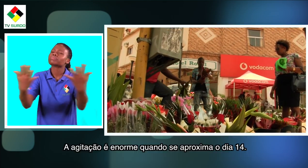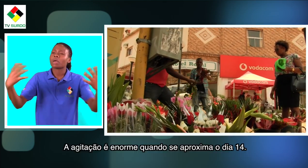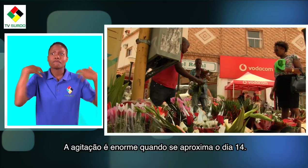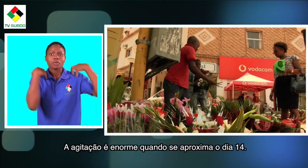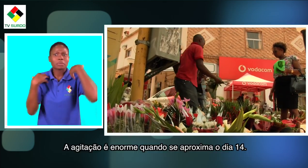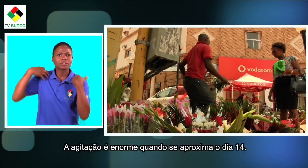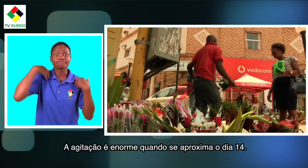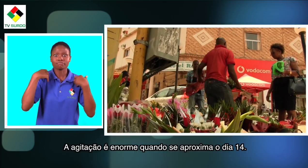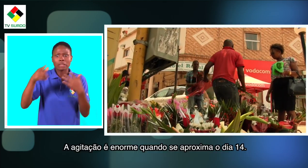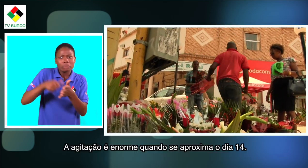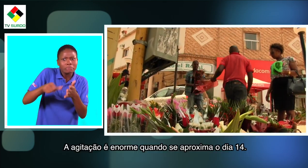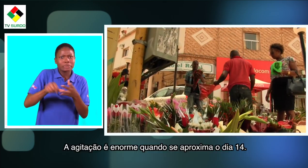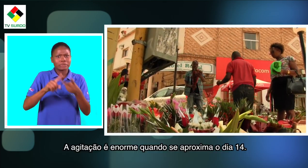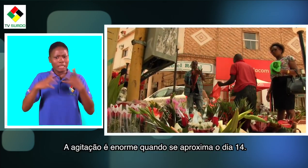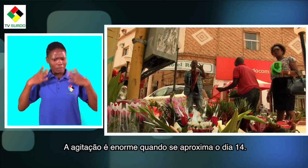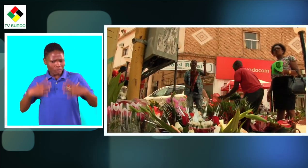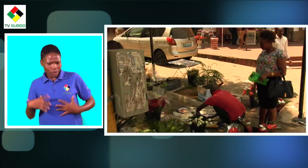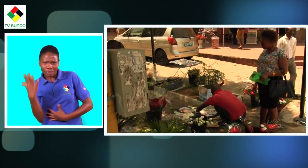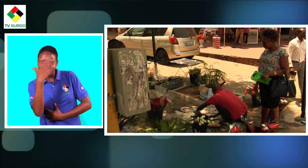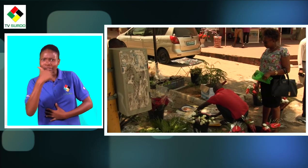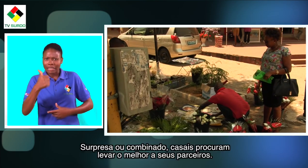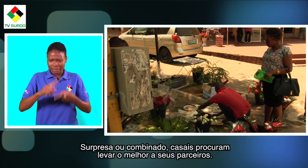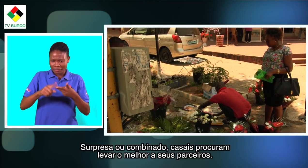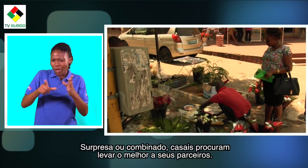Agitação é enorme quando se aproxima o dia 14.